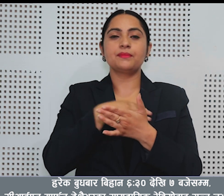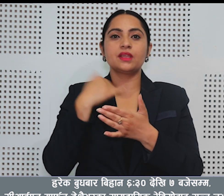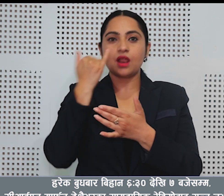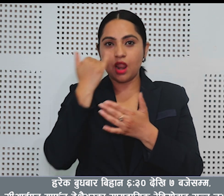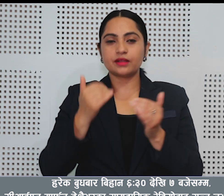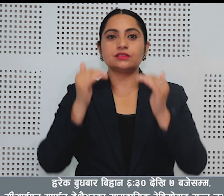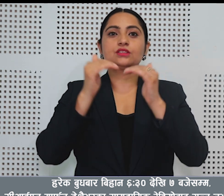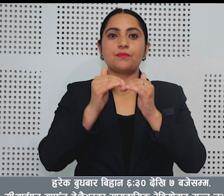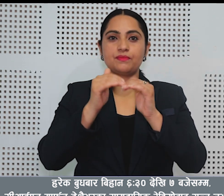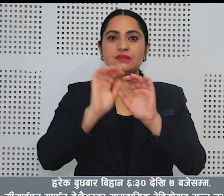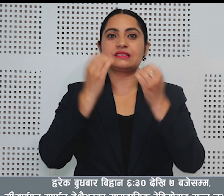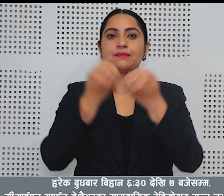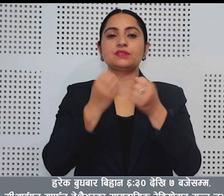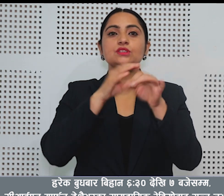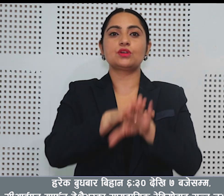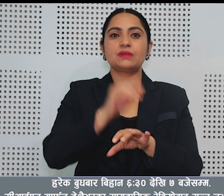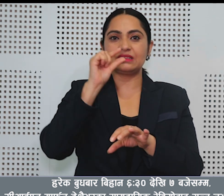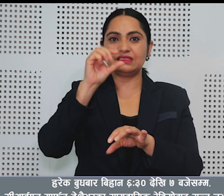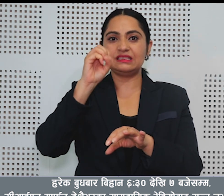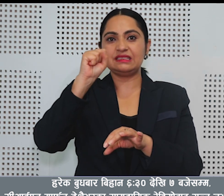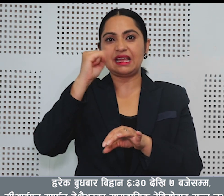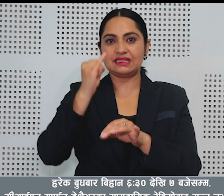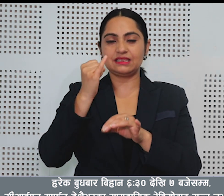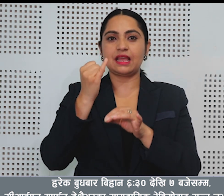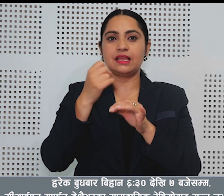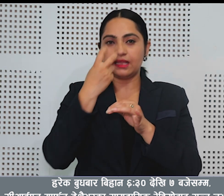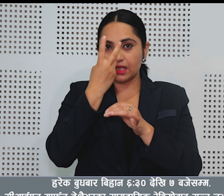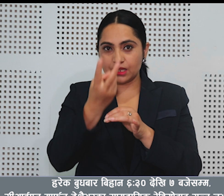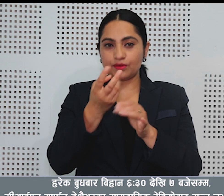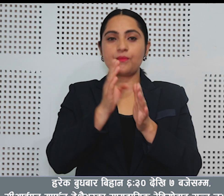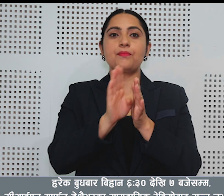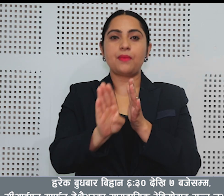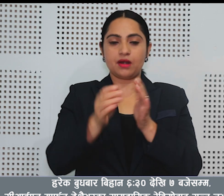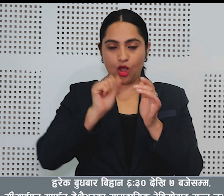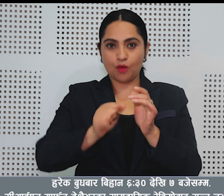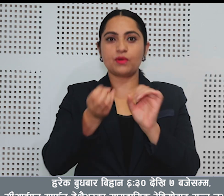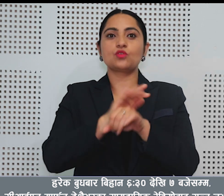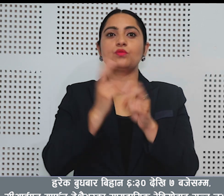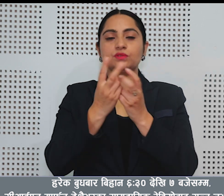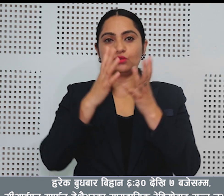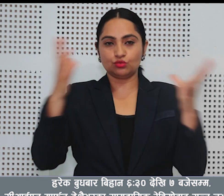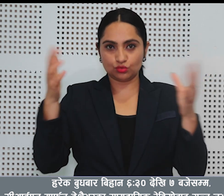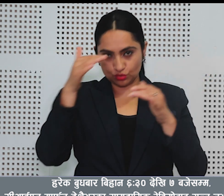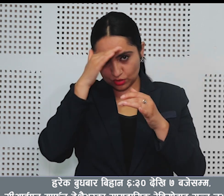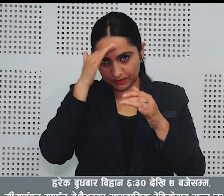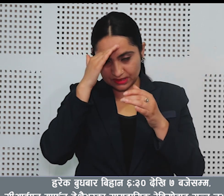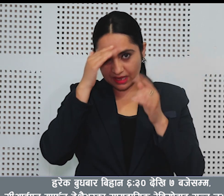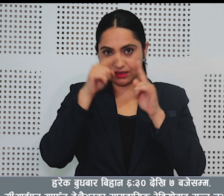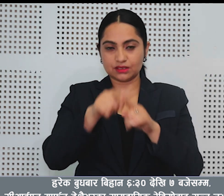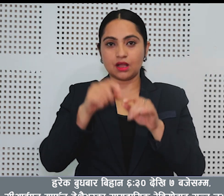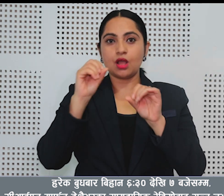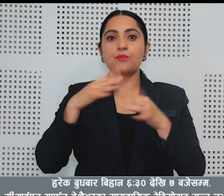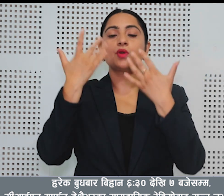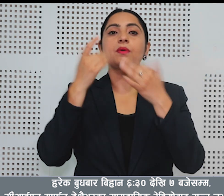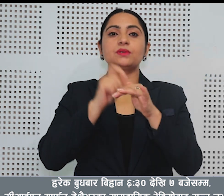र सामाजिक समावेशीकरण जेसीको दृष्टिकोणबाट अब आउने कोभिड जस्ता महाव्याधि र विपदसँग सम्बन्धित प्रभावकारी